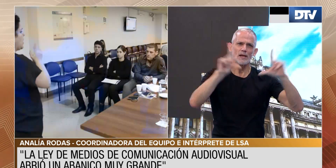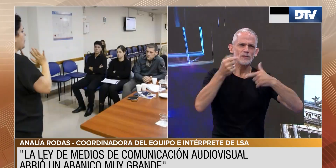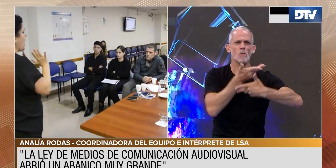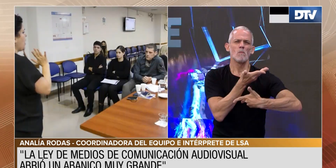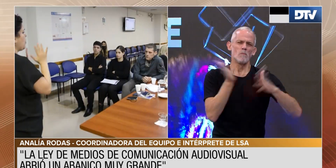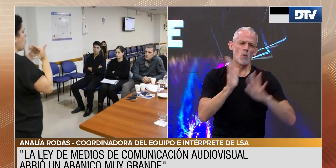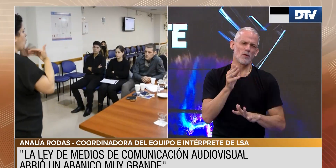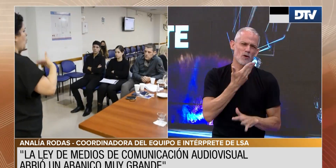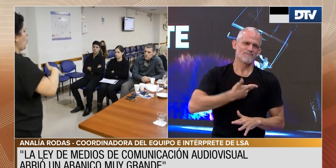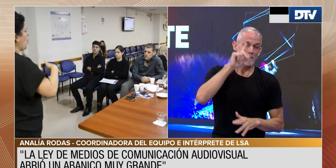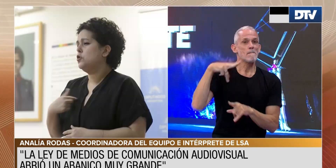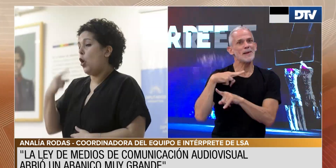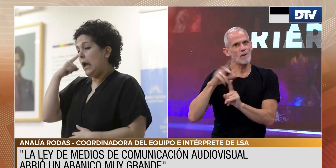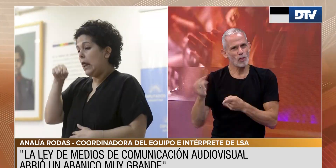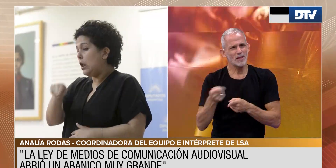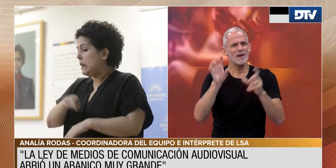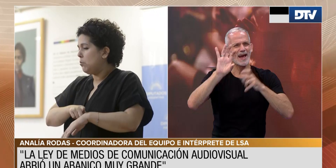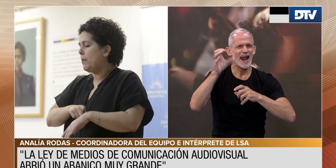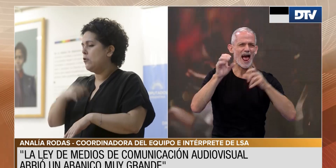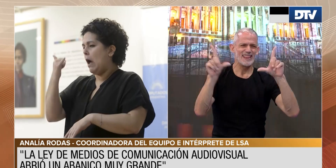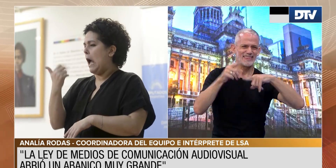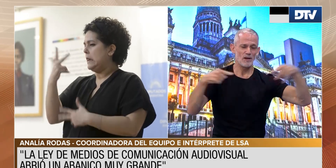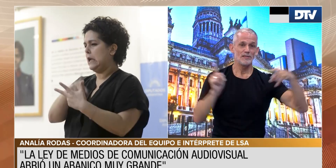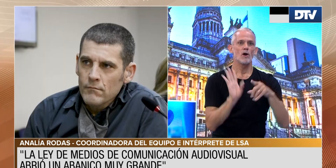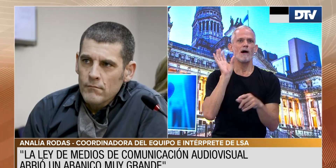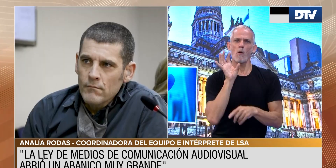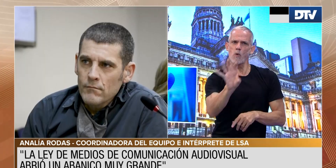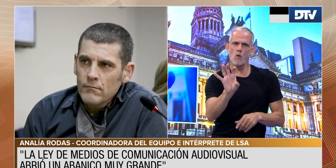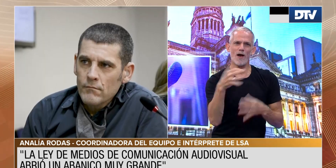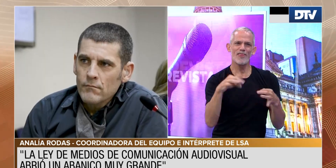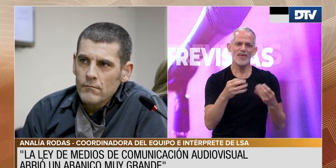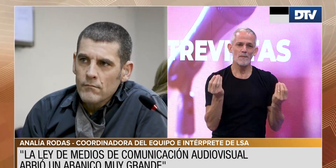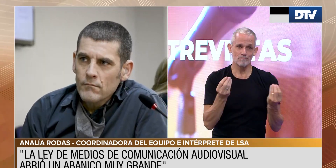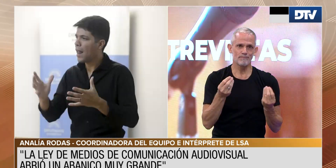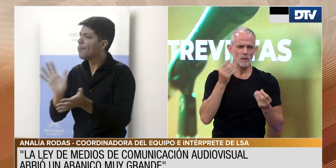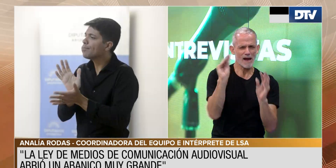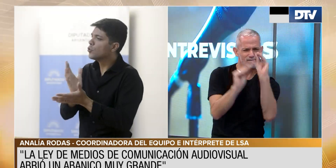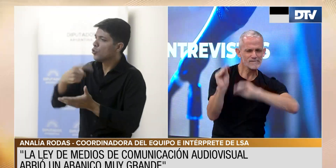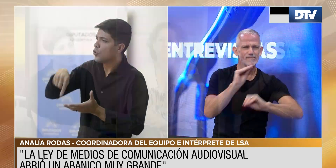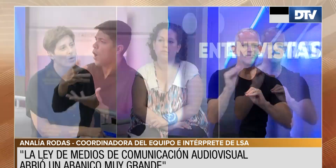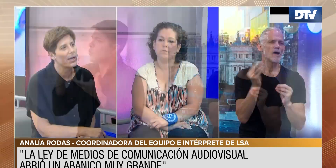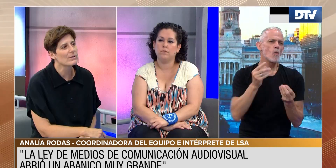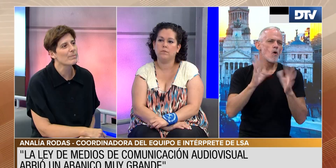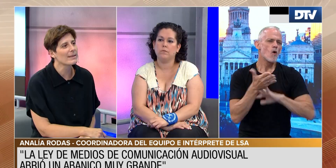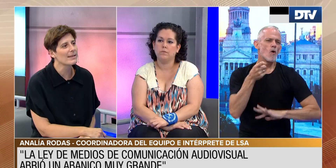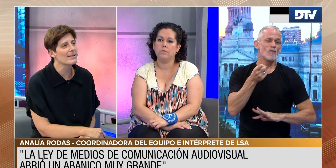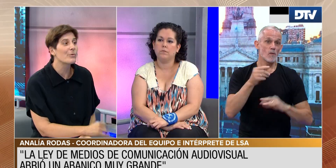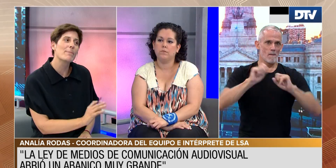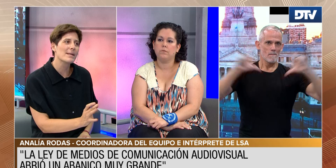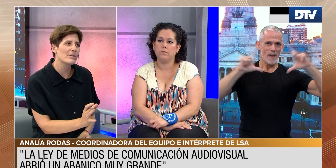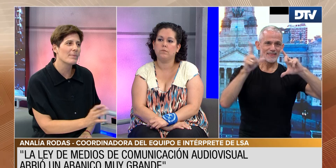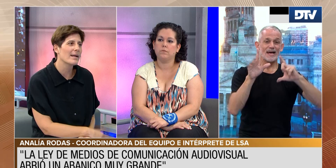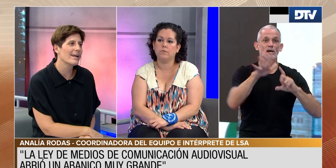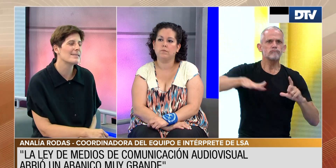sobre todo, pero los medios privados también, los canales de televisión, incorporen y diseñen en su pantalla